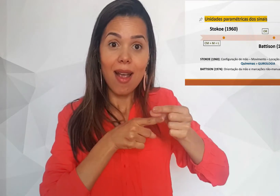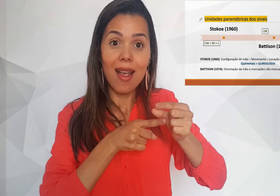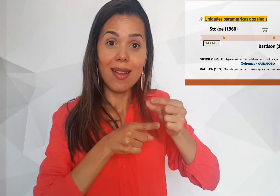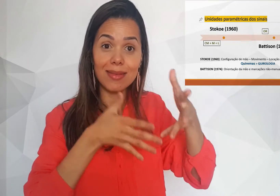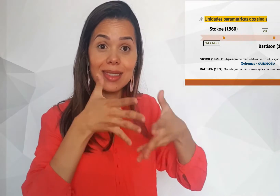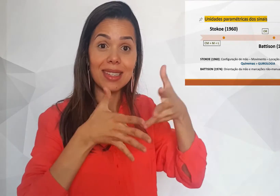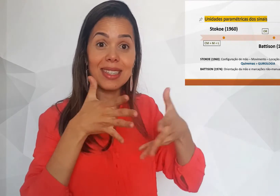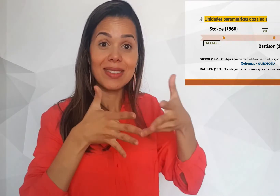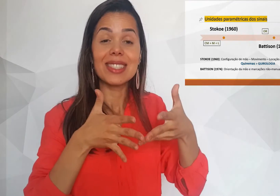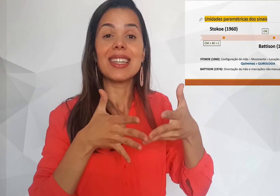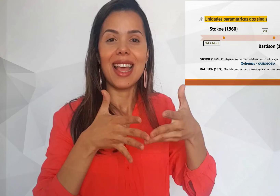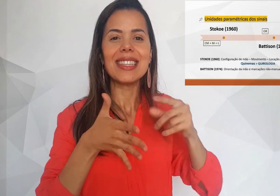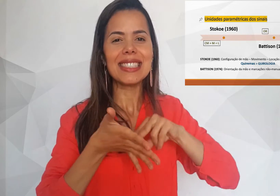visuais espaciais